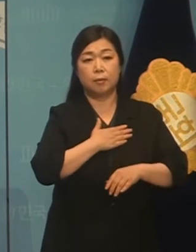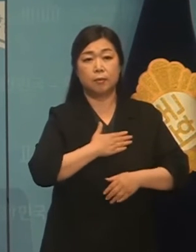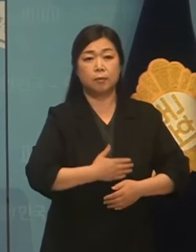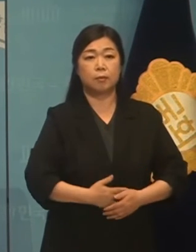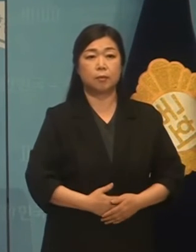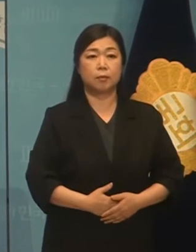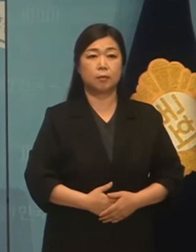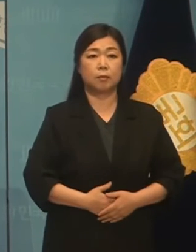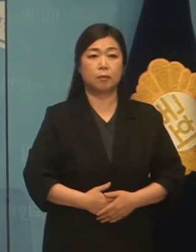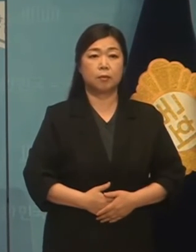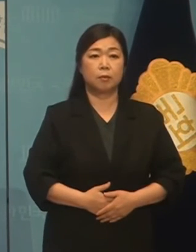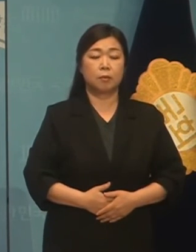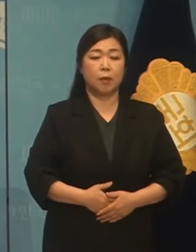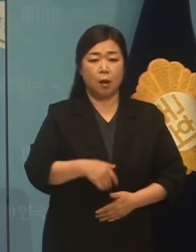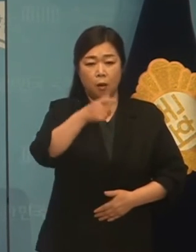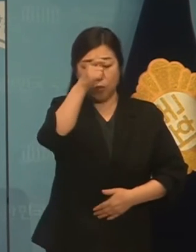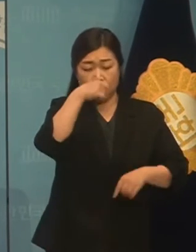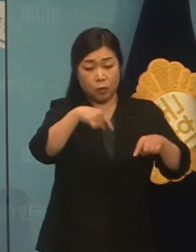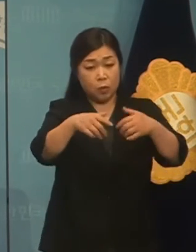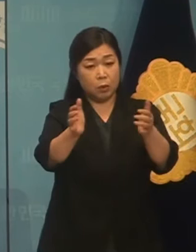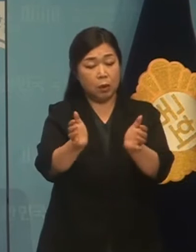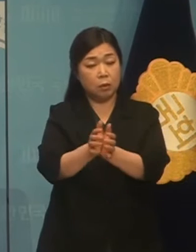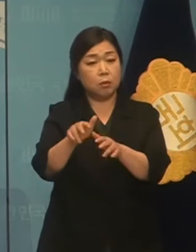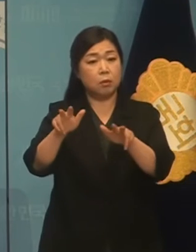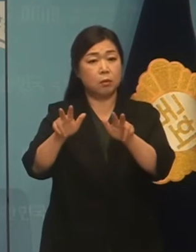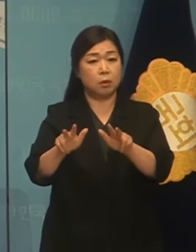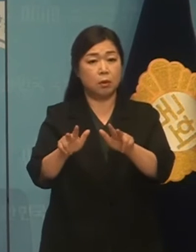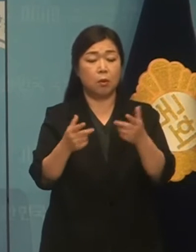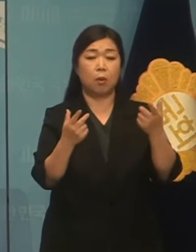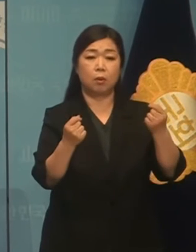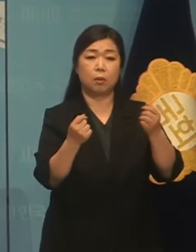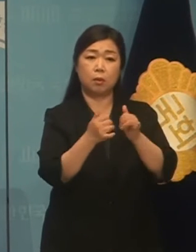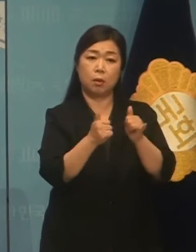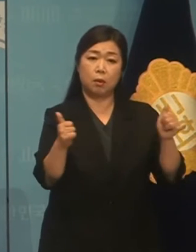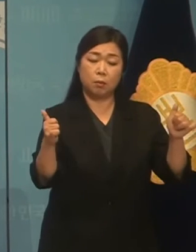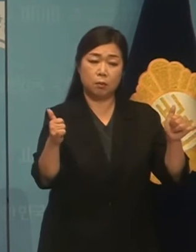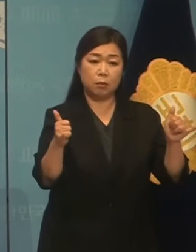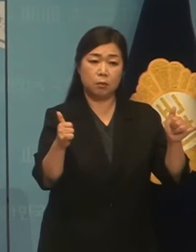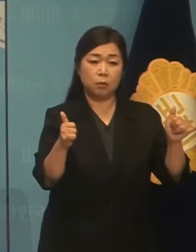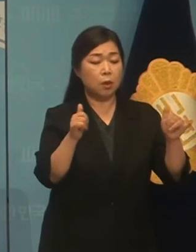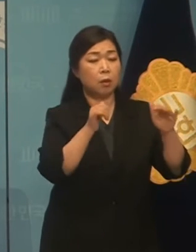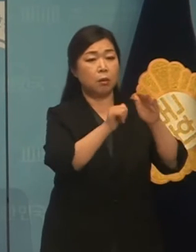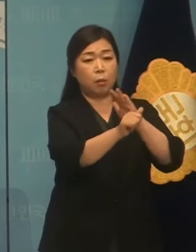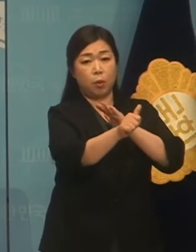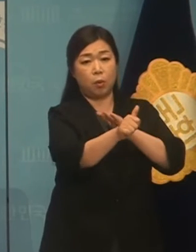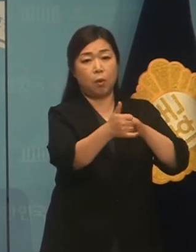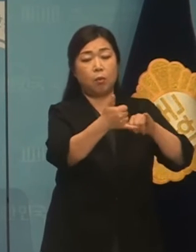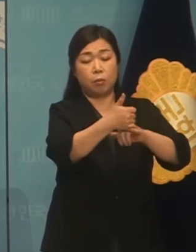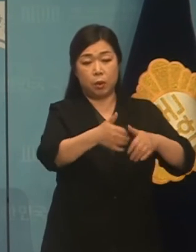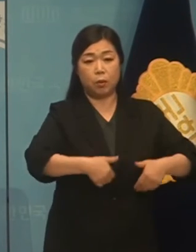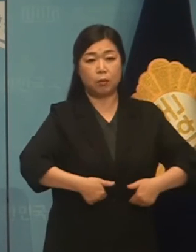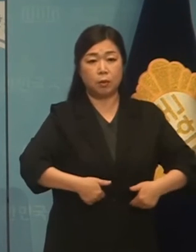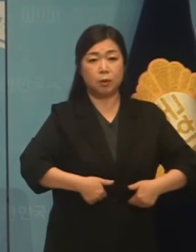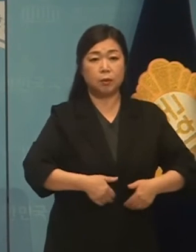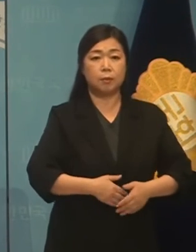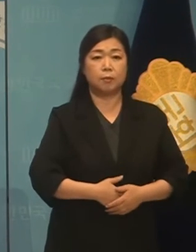보수정당에는 이제 이런 얼굴을 가진 필요합니다.